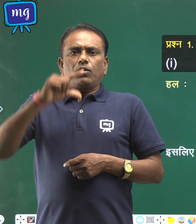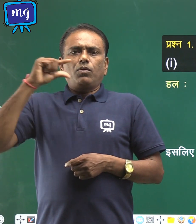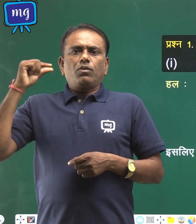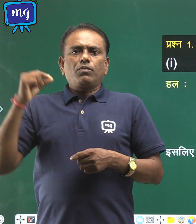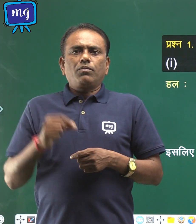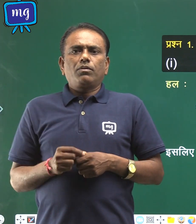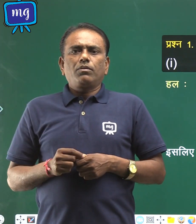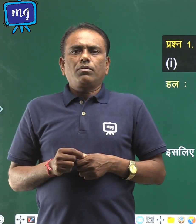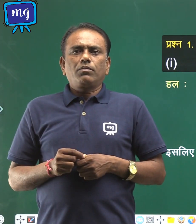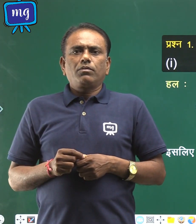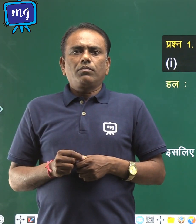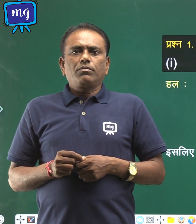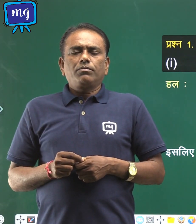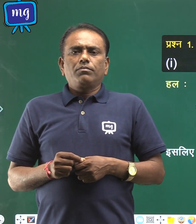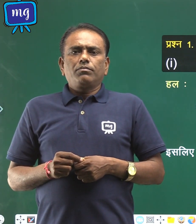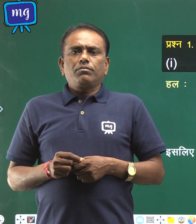और